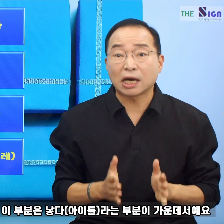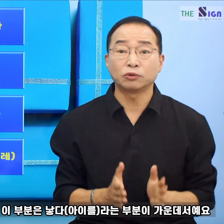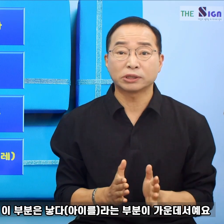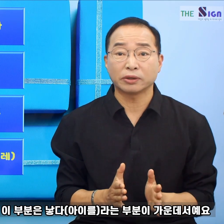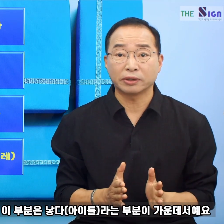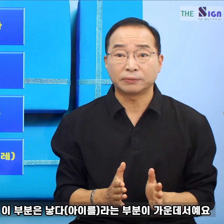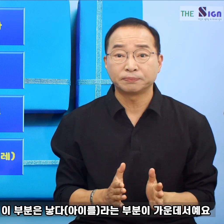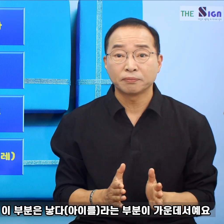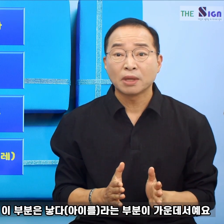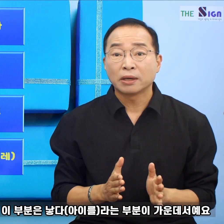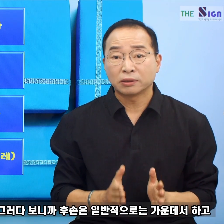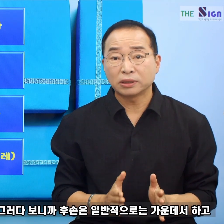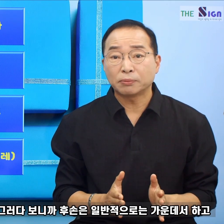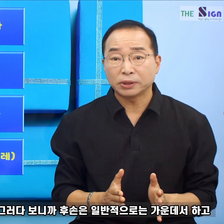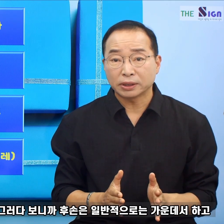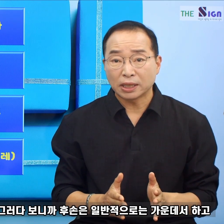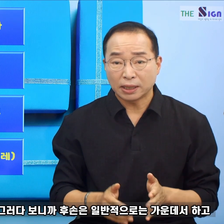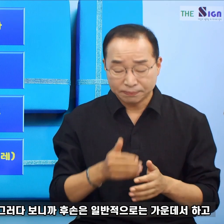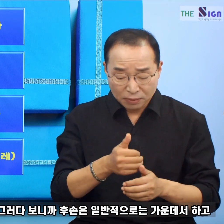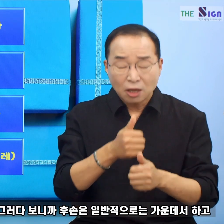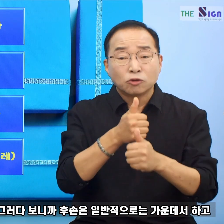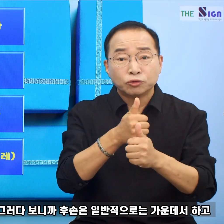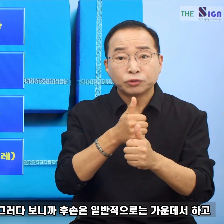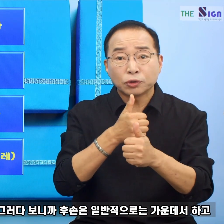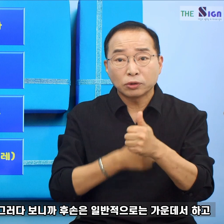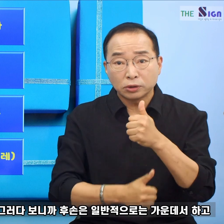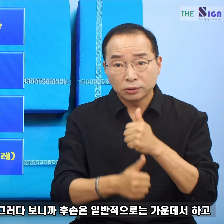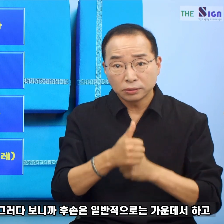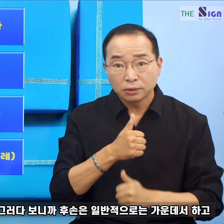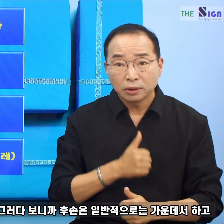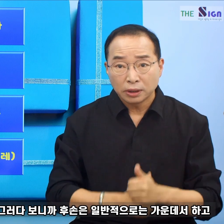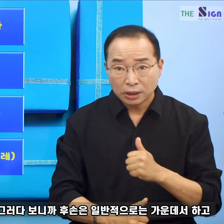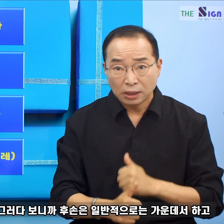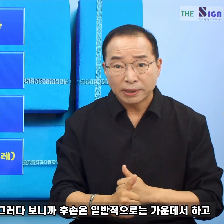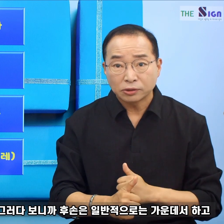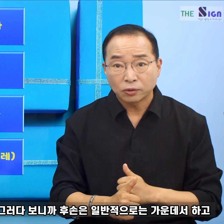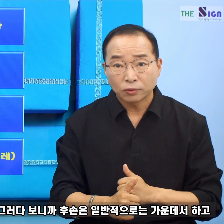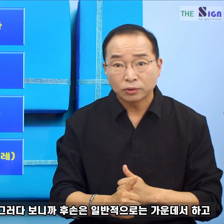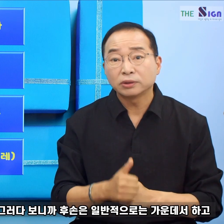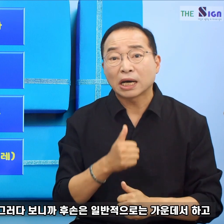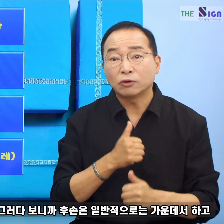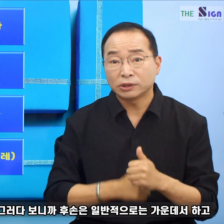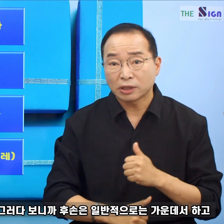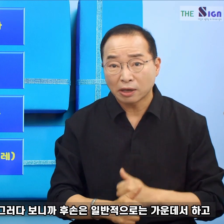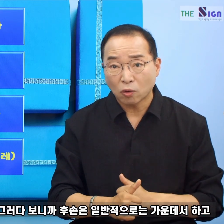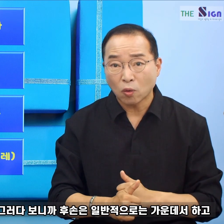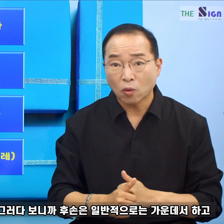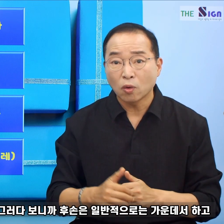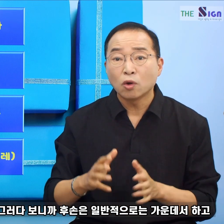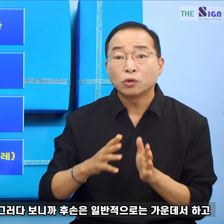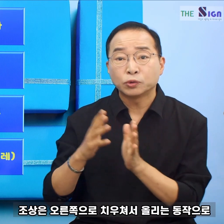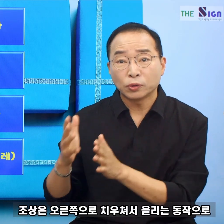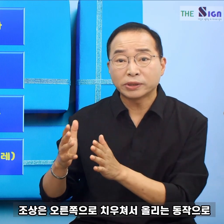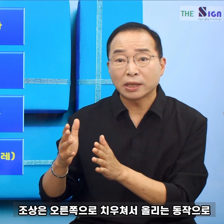가운데서 해요. 그러다 보니까 후손은 일반적으로는 가운데서 하고